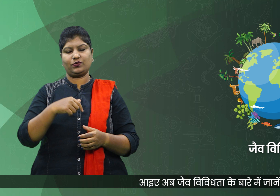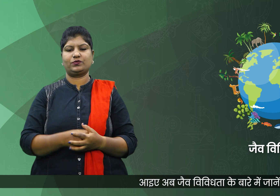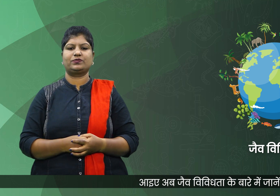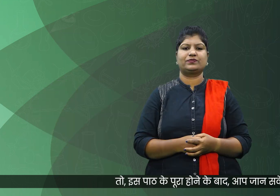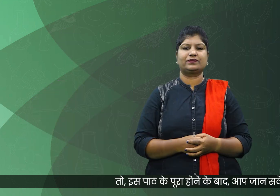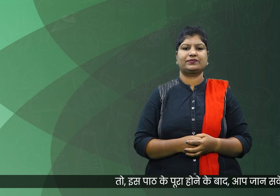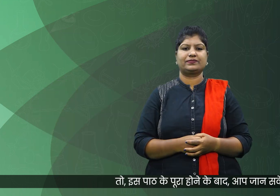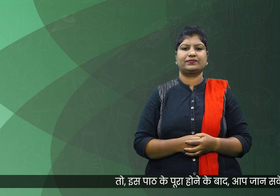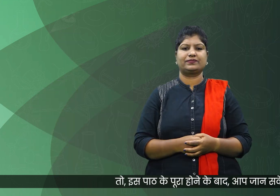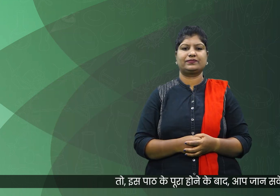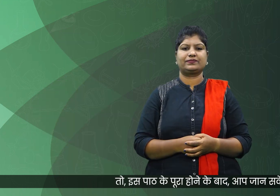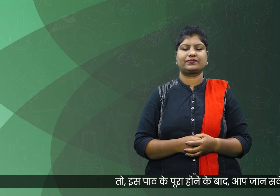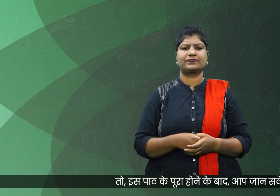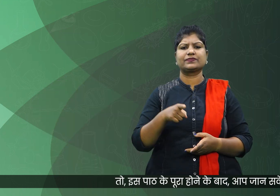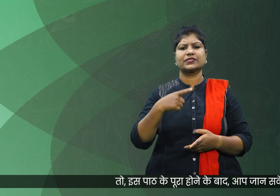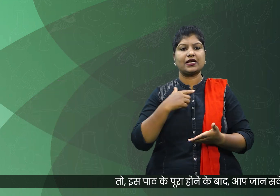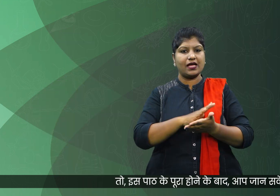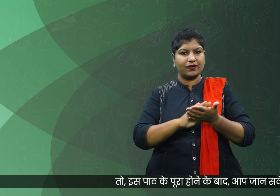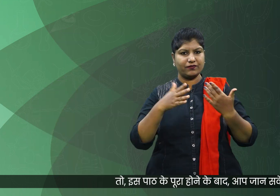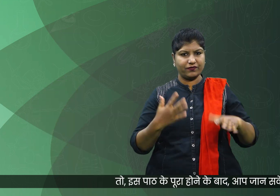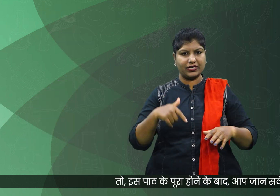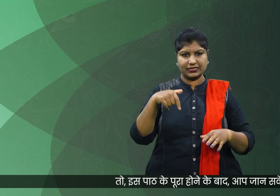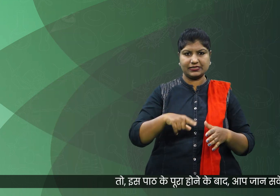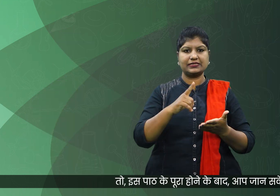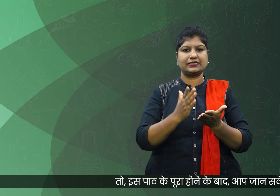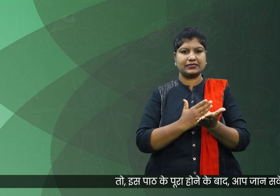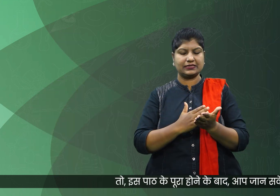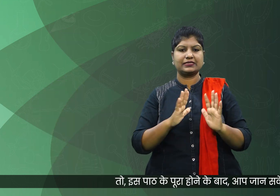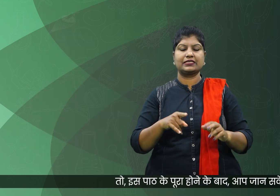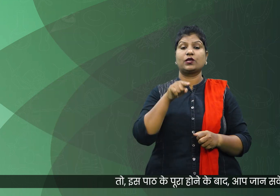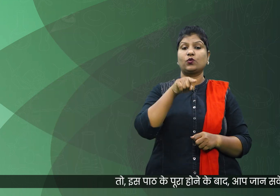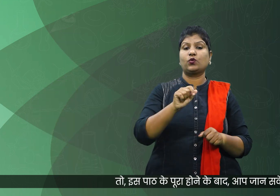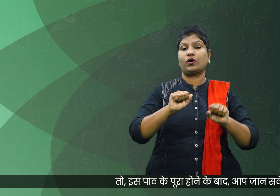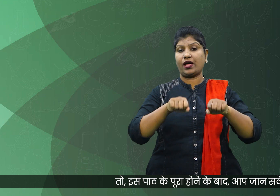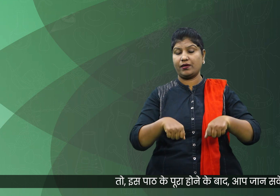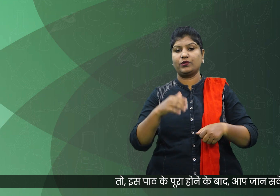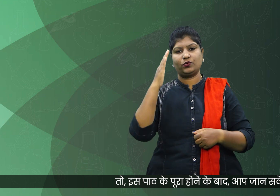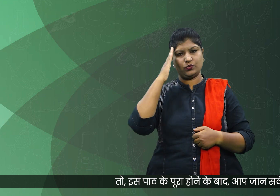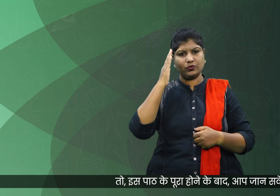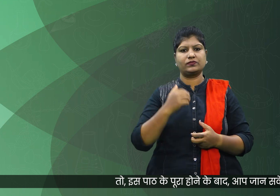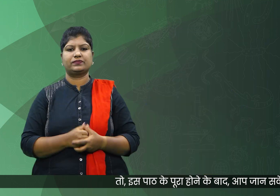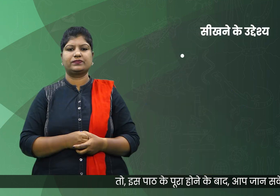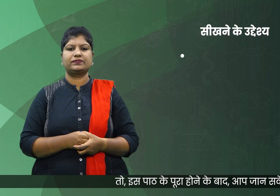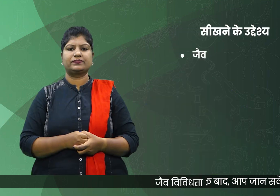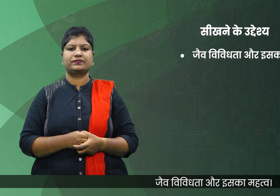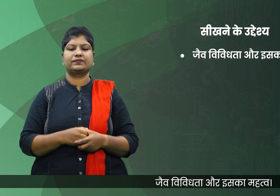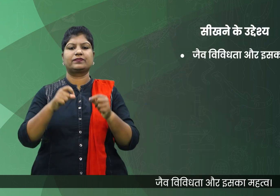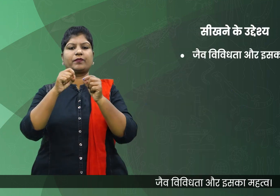तो इस पार्ट के पूरा होने के बाद आप जान सकेंगे। जैव विवित्ता